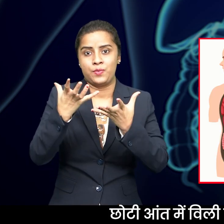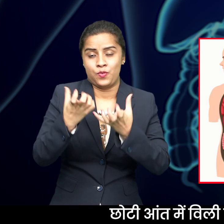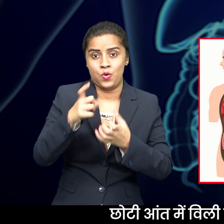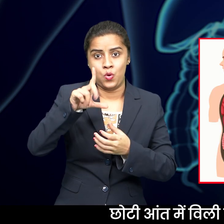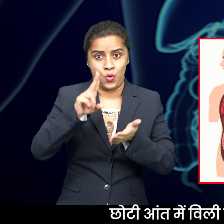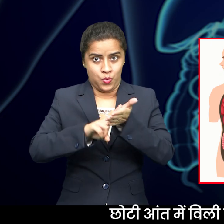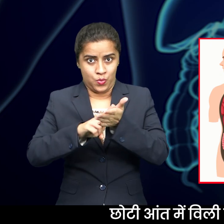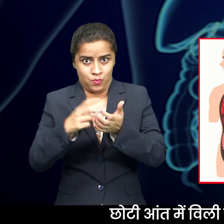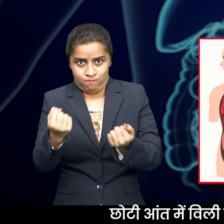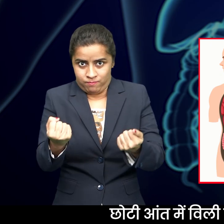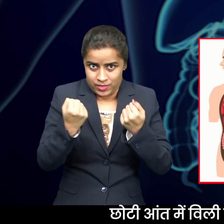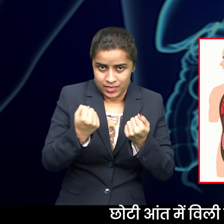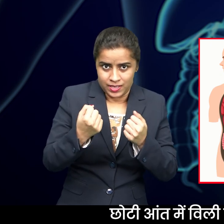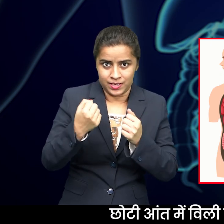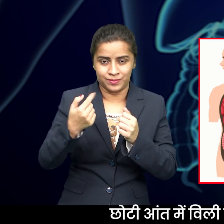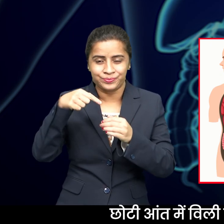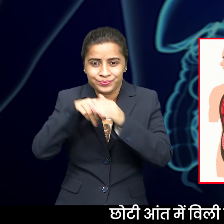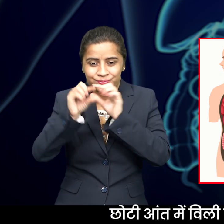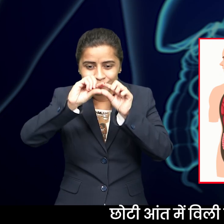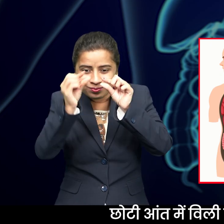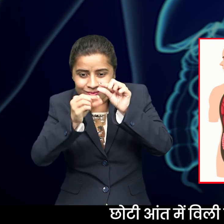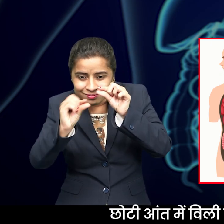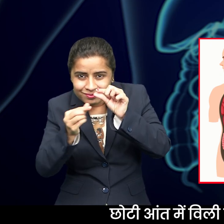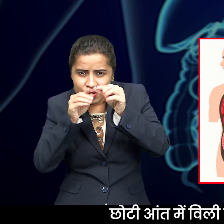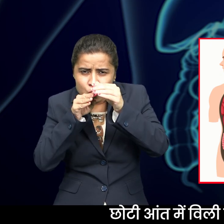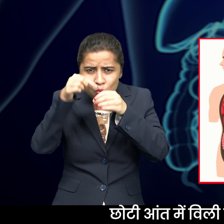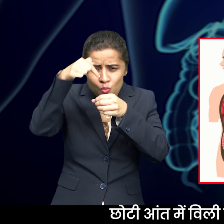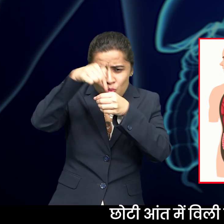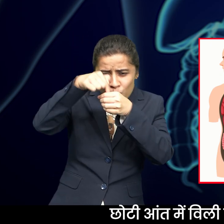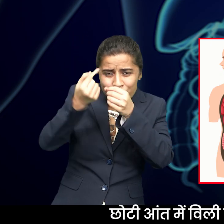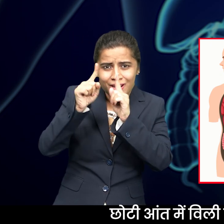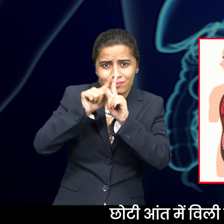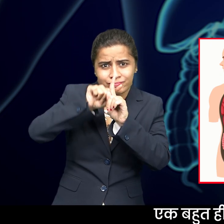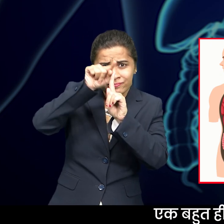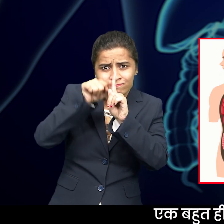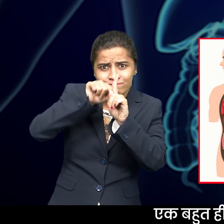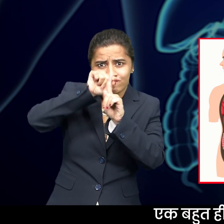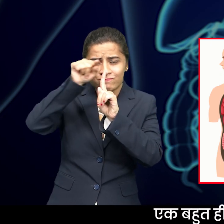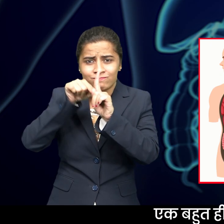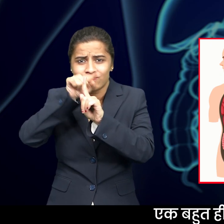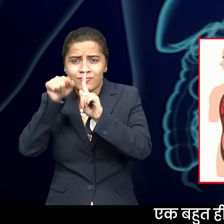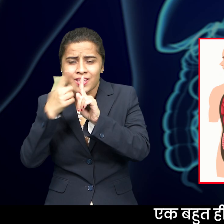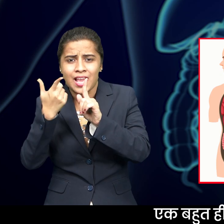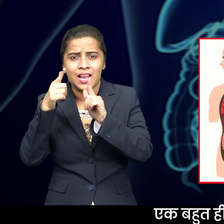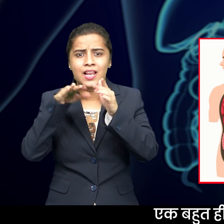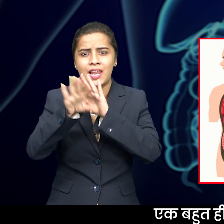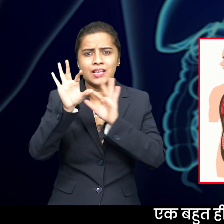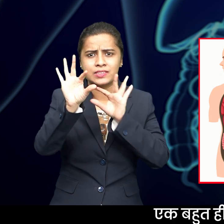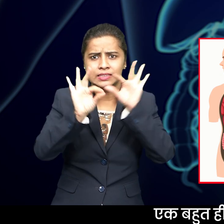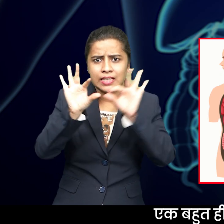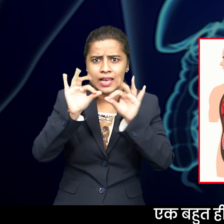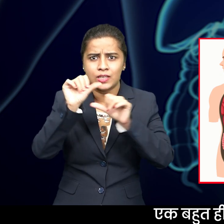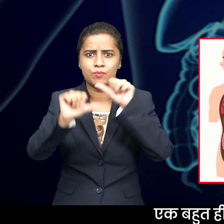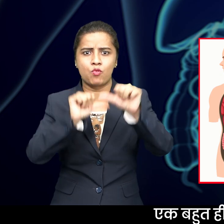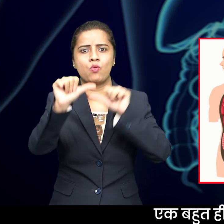छोटी आंत में विली द्वारा पोषक तत्वों का अवशेषण एक बहुत ही